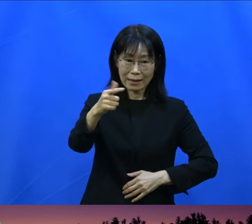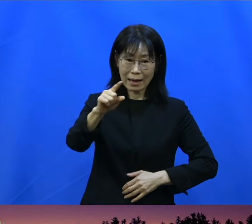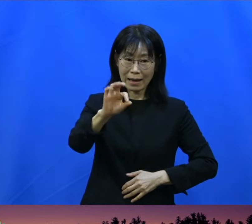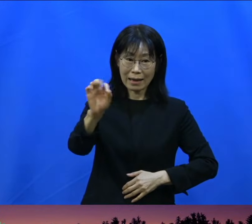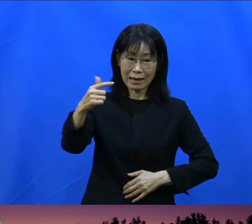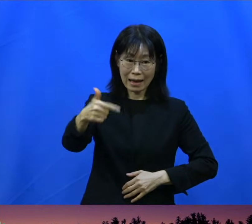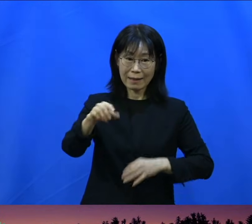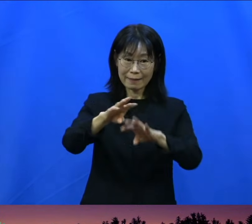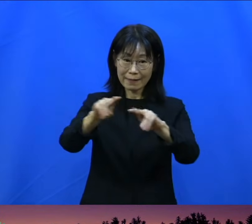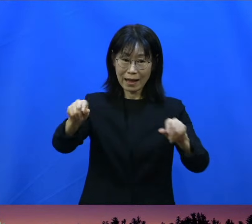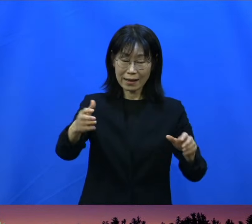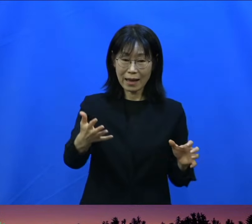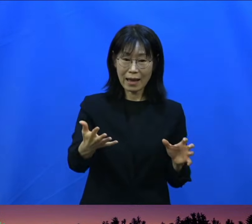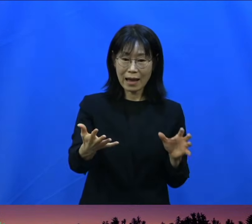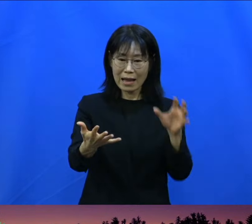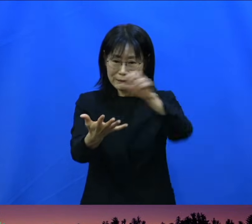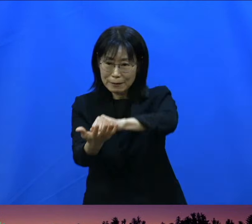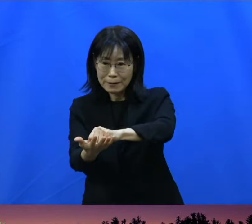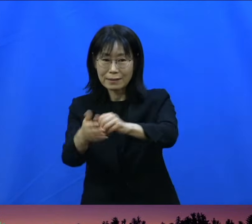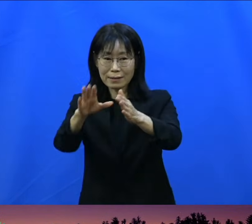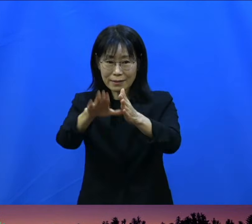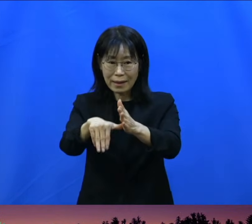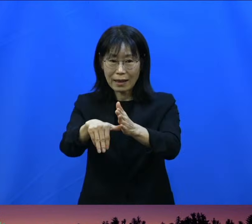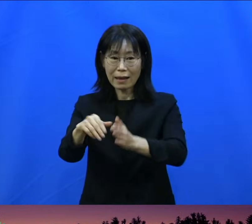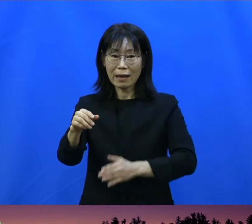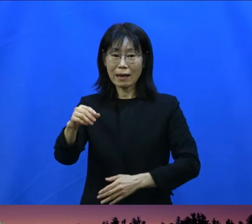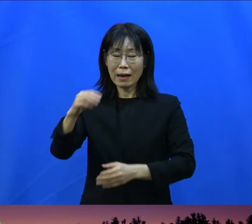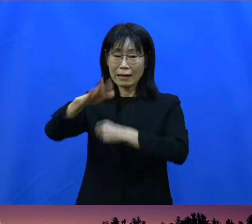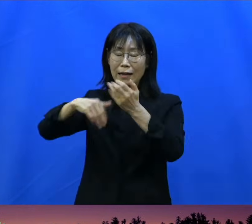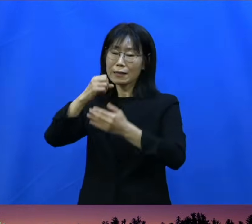그 백성과 섞이면 너희들은 끝이라는 거예요.